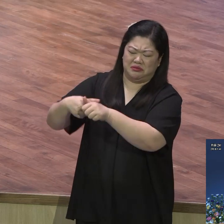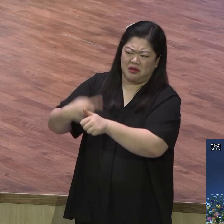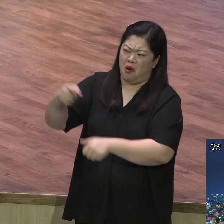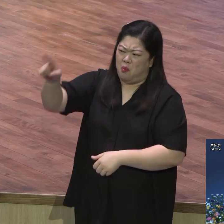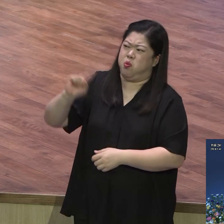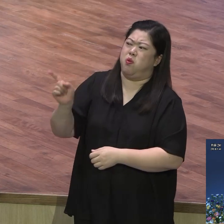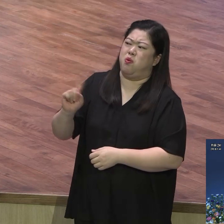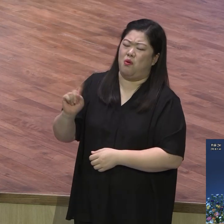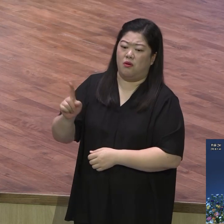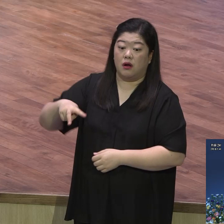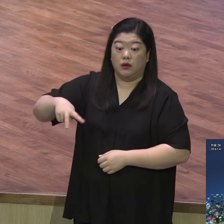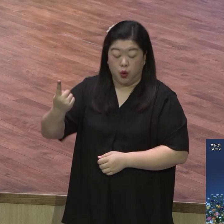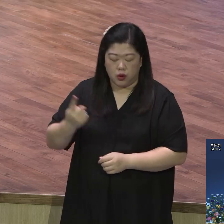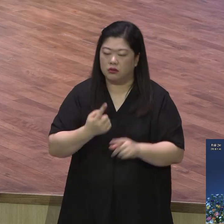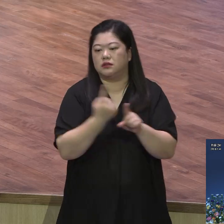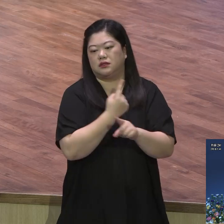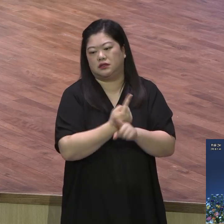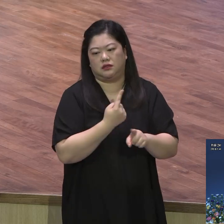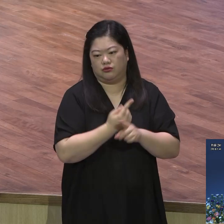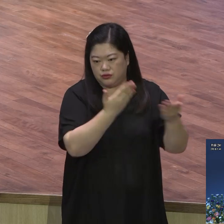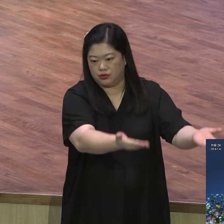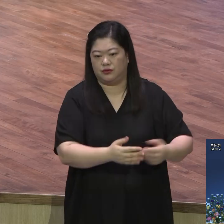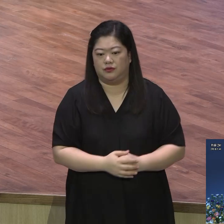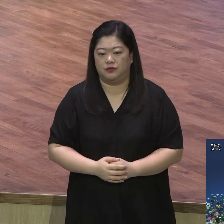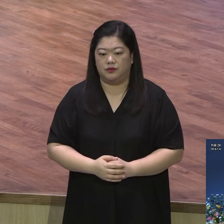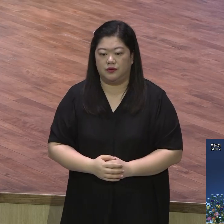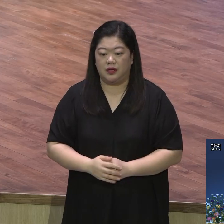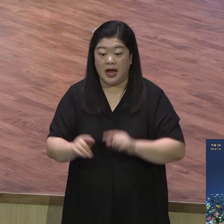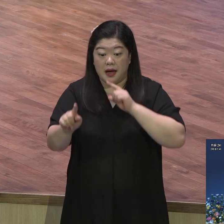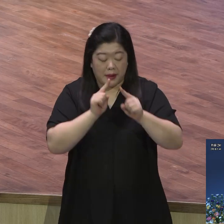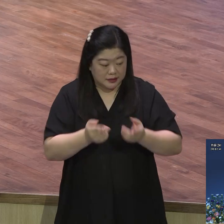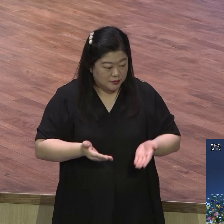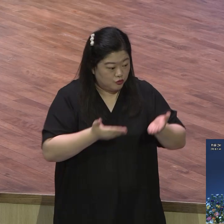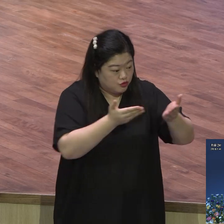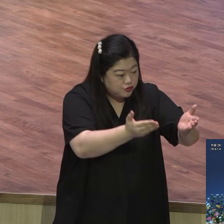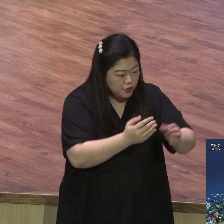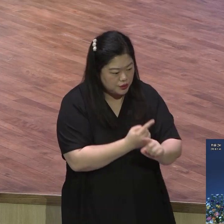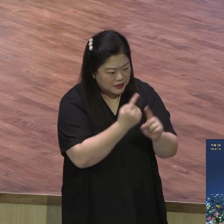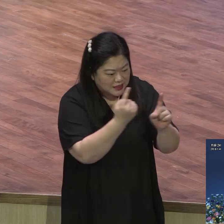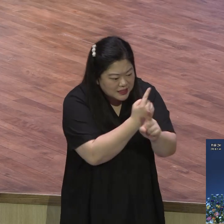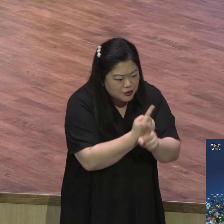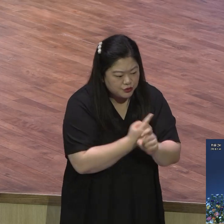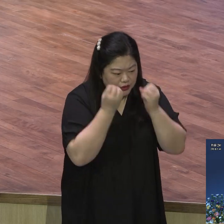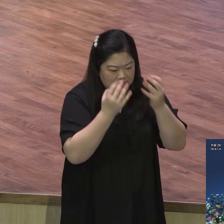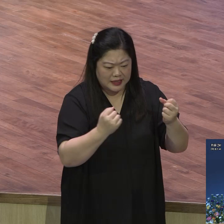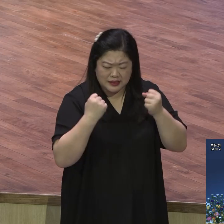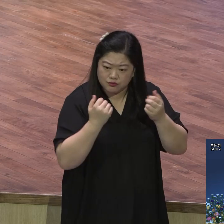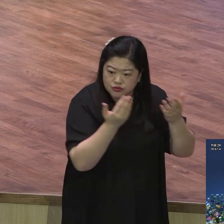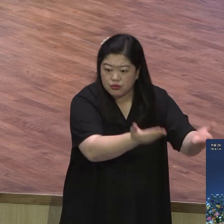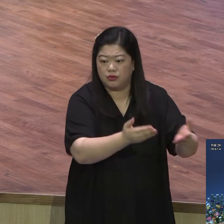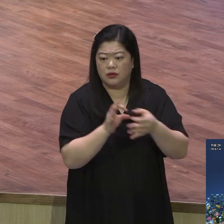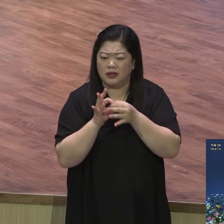나를 만나면 사람이 힘을 얻고 치유받고 새로운 힘을 얻고 자꾸 치유치유. 치유가 일어나야 치유.